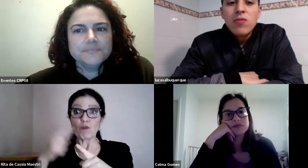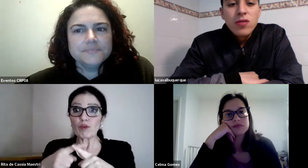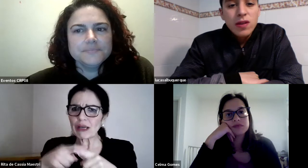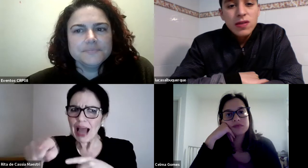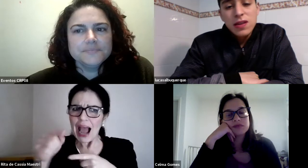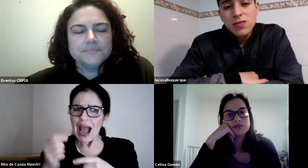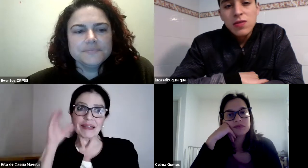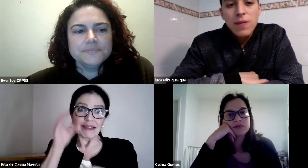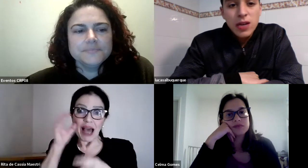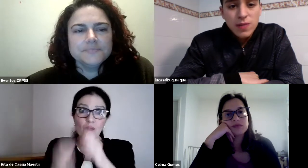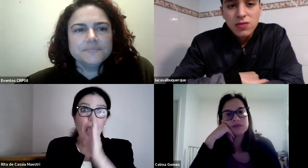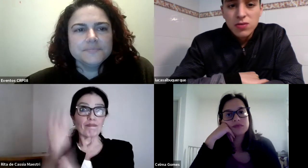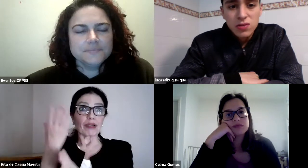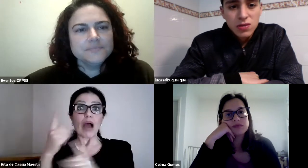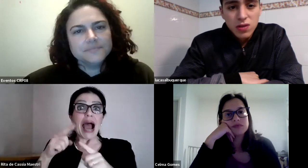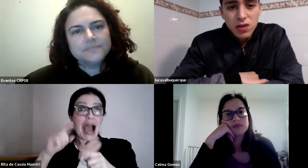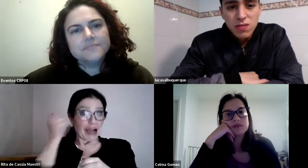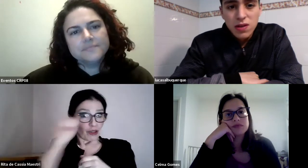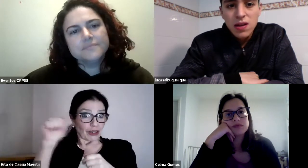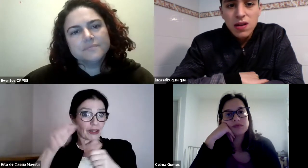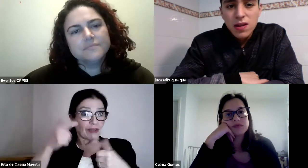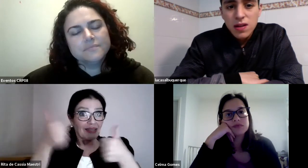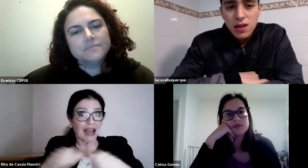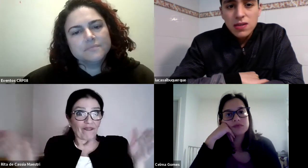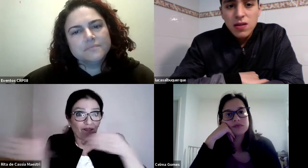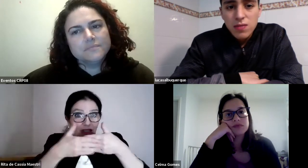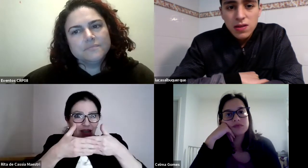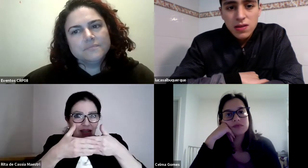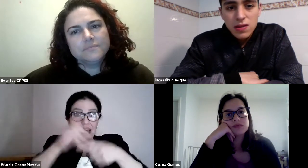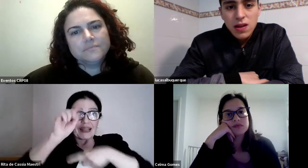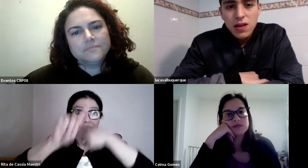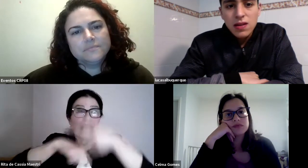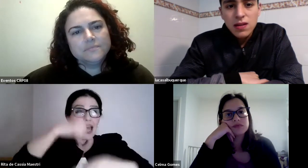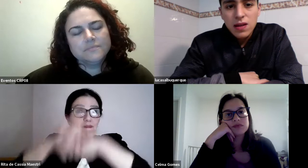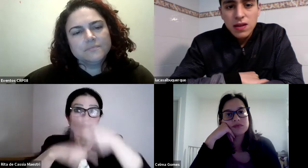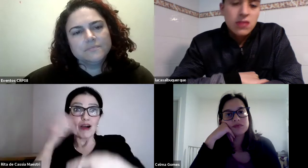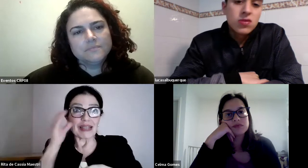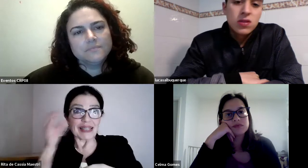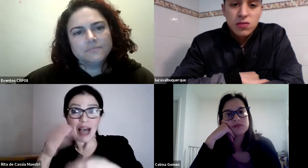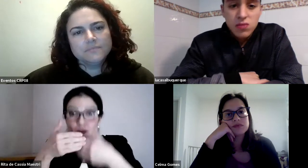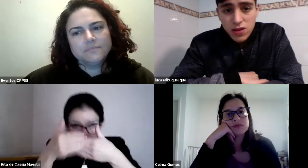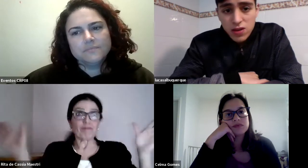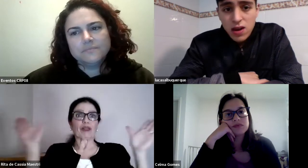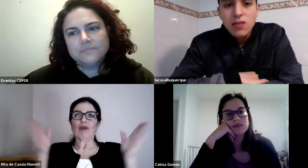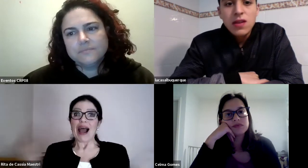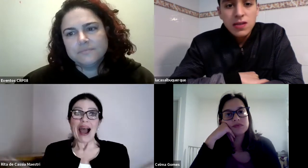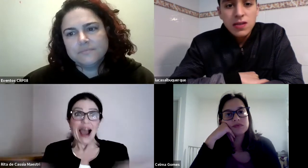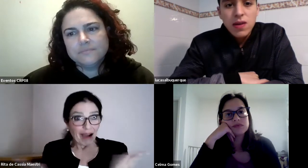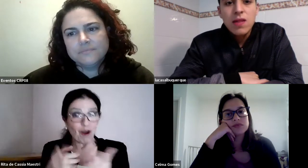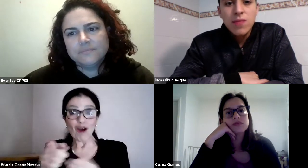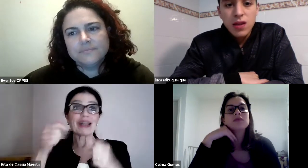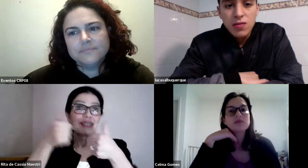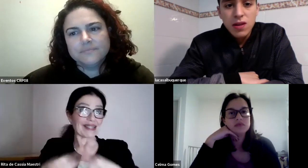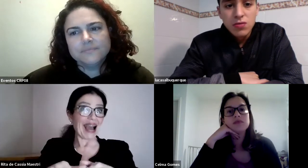diminuiu muito o acesso à participação dos surdos em Curitiba, né? A Selma, a associação tinha fechado, daí a